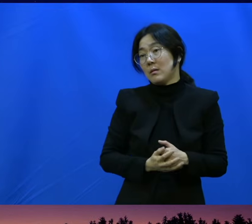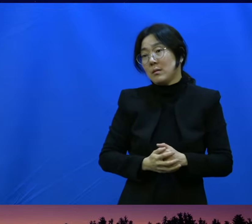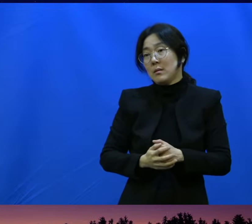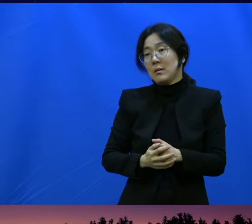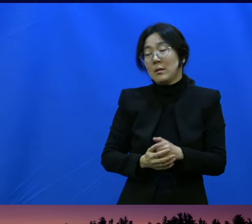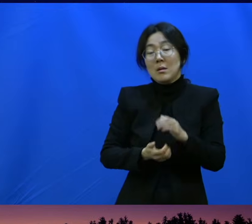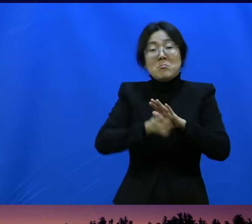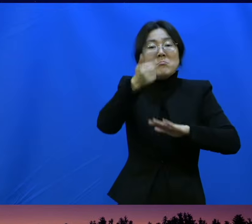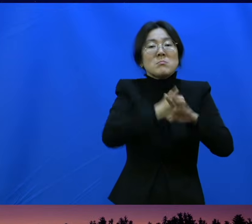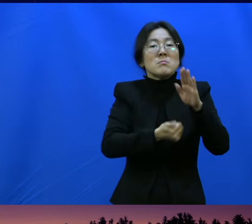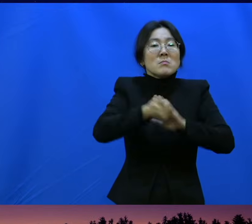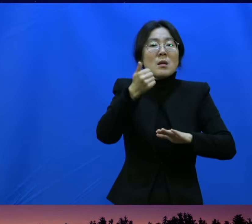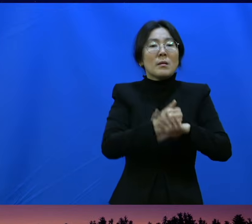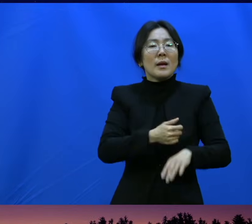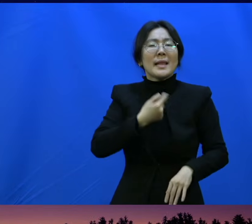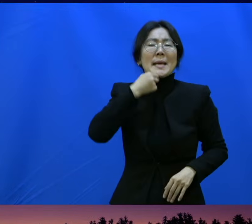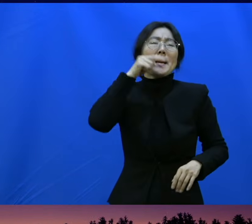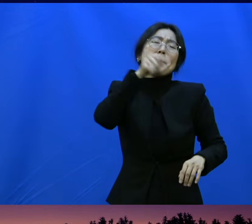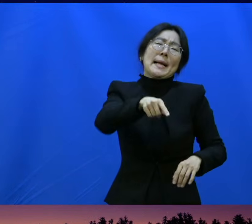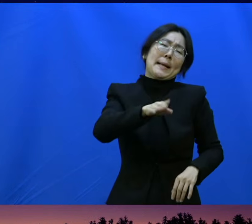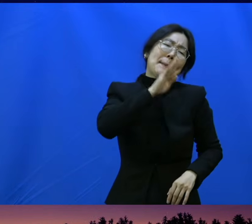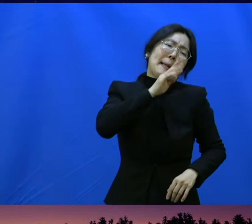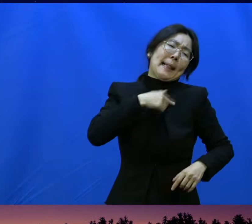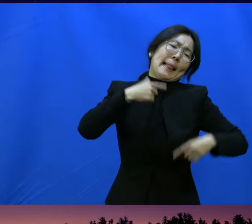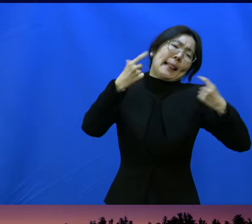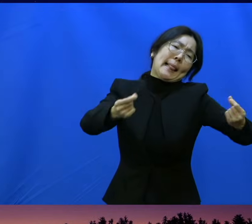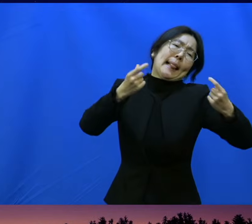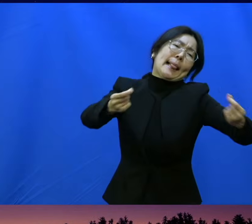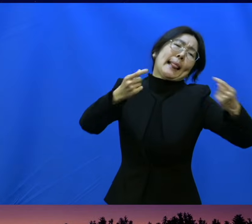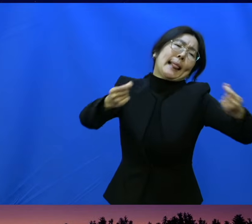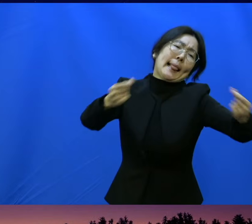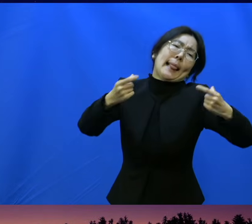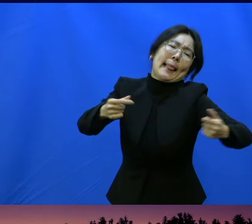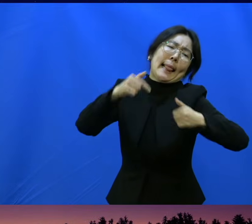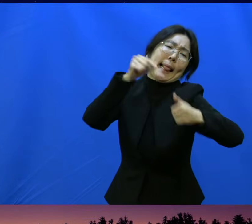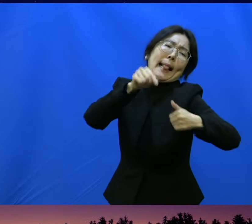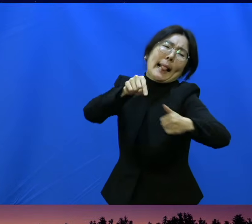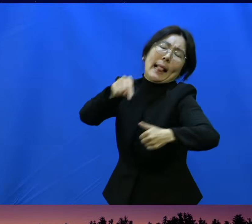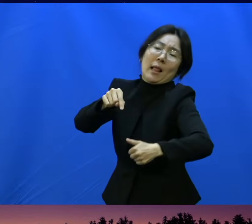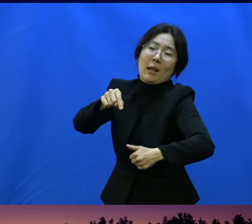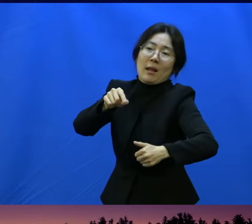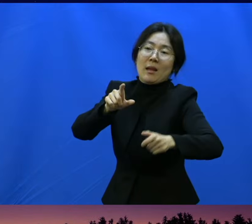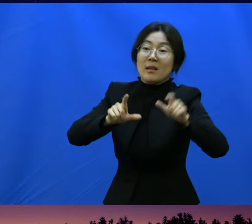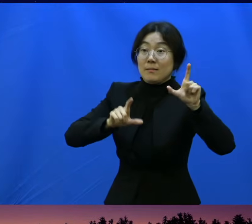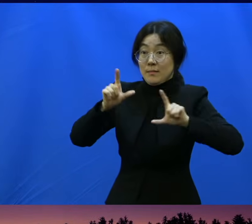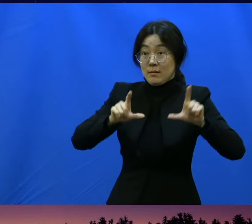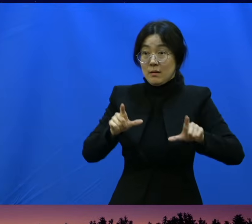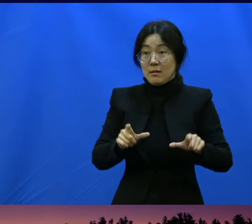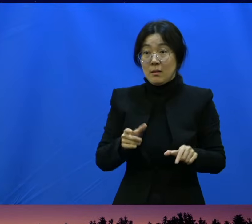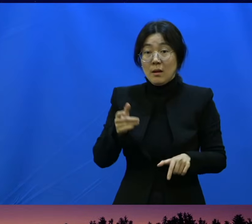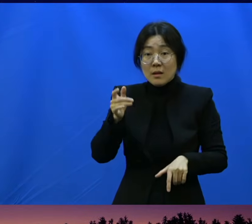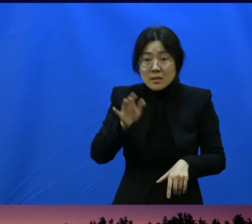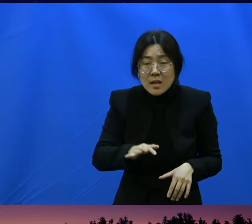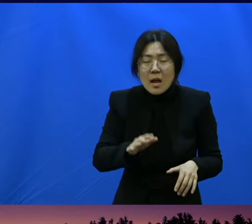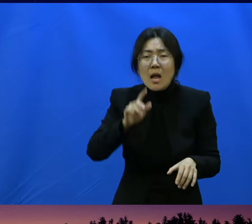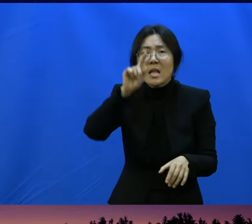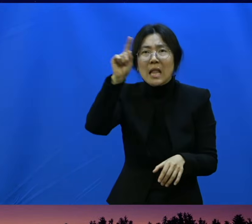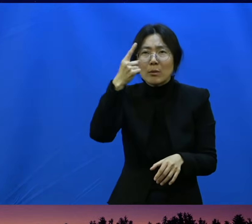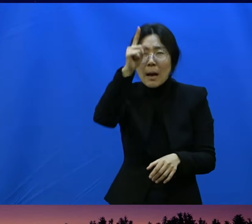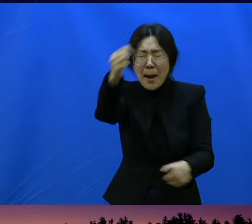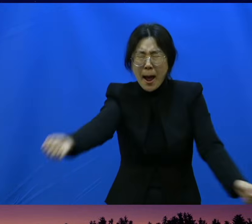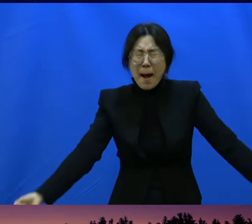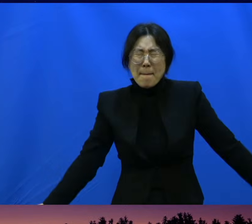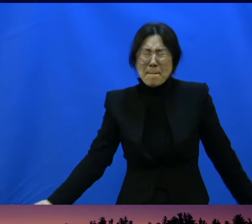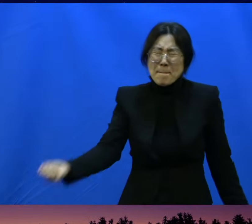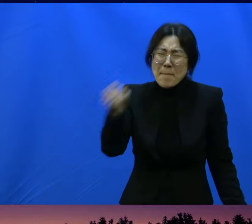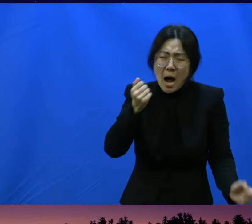아나무인이고. 근데 여러분, 이 다윗은 지금 내리막길에서 배워야 될 레슨을 배운 거죠. 여러분, 배워야 할 때 배워야 돼요.